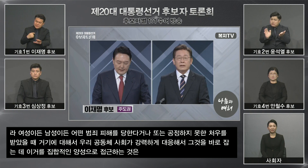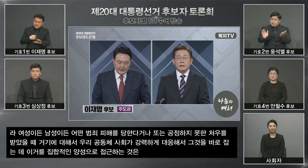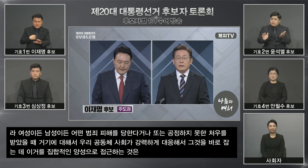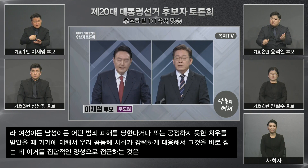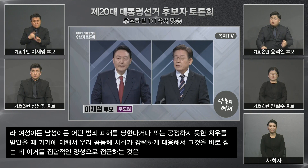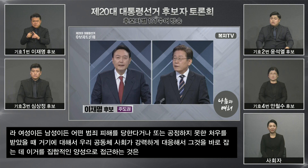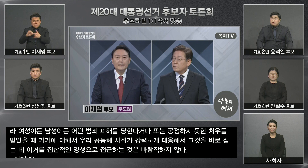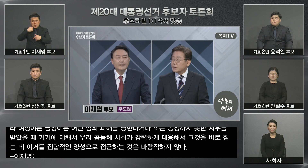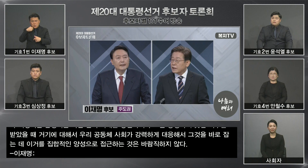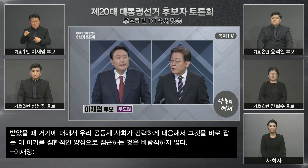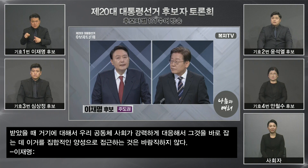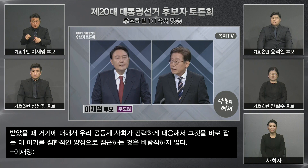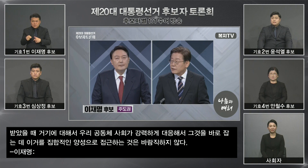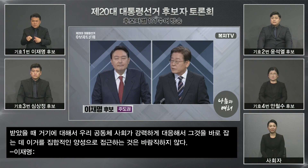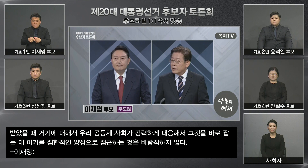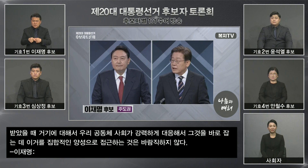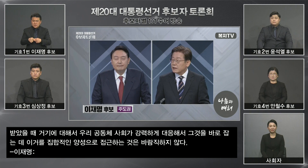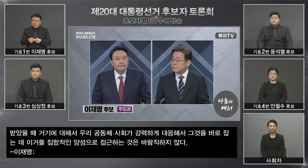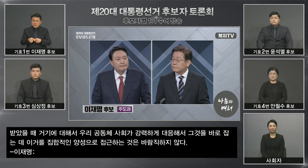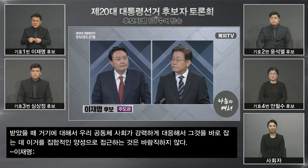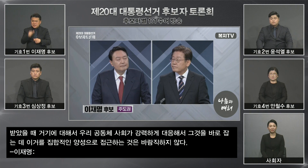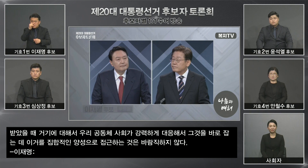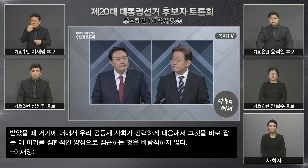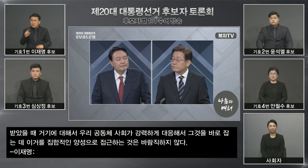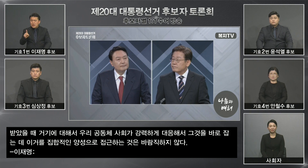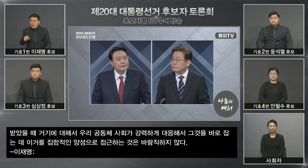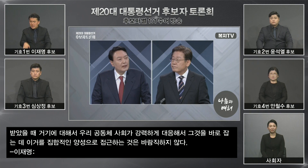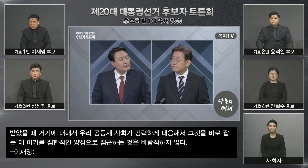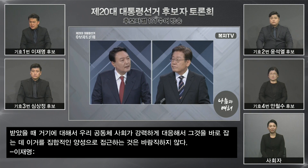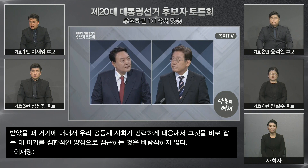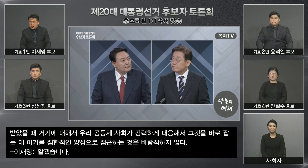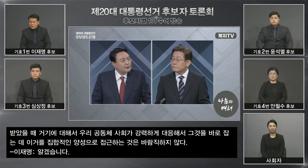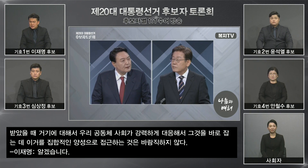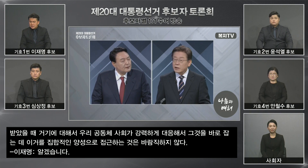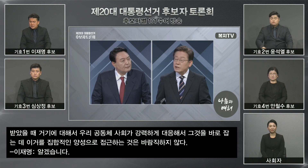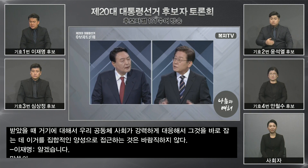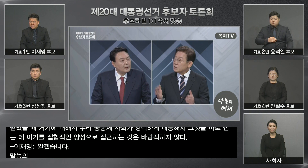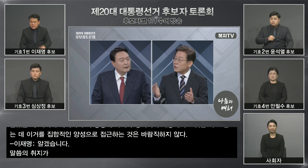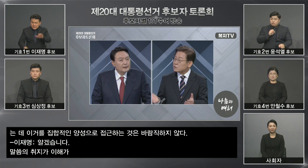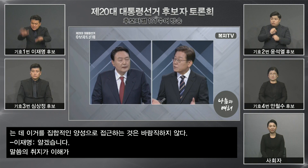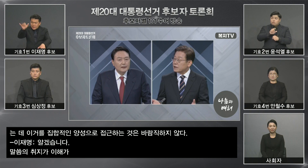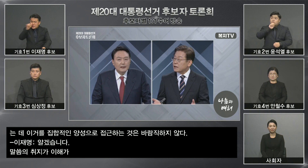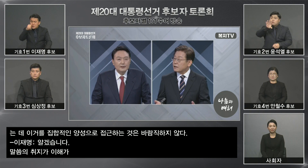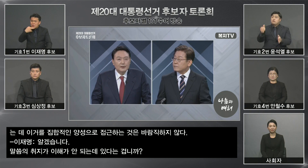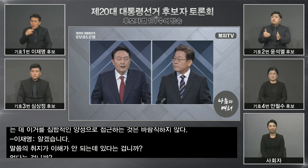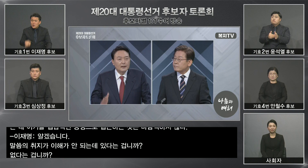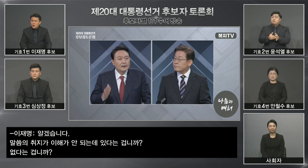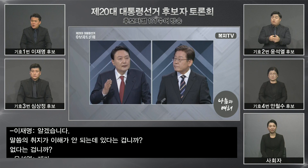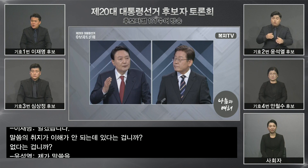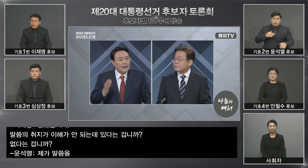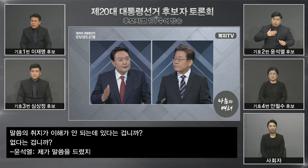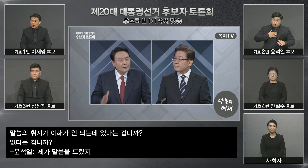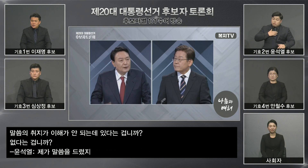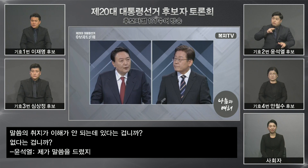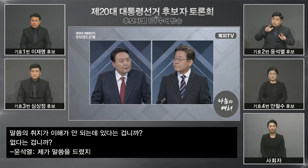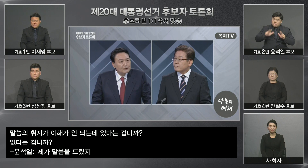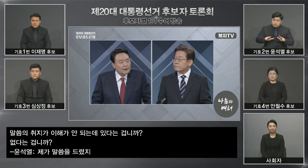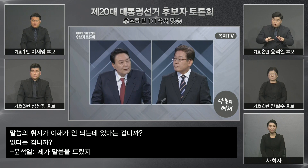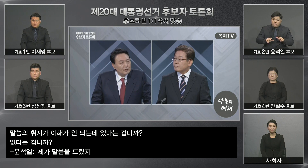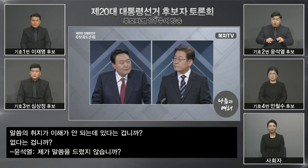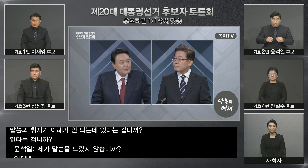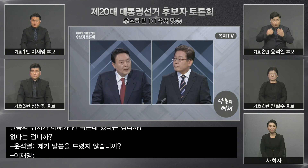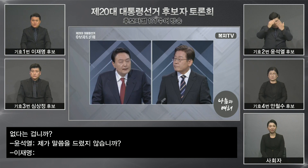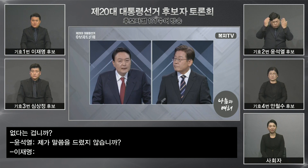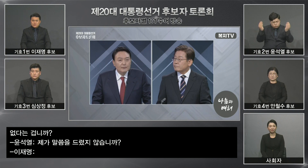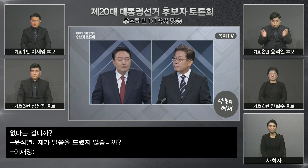되는데 있다는 겁니까? 없다는 겁니까? 제가 좀 말씀드렸지 않습니까? 아니, 있습니까? 없습니까? 아니, 제가 완전히 없다고는